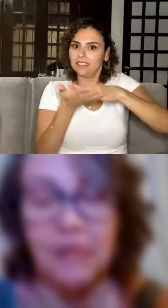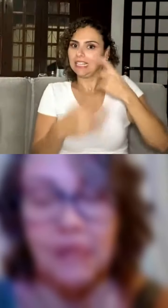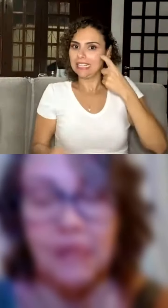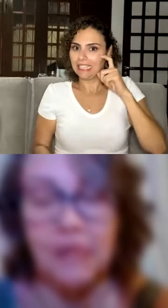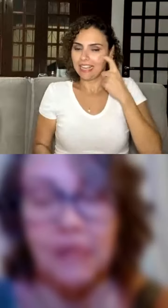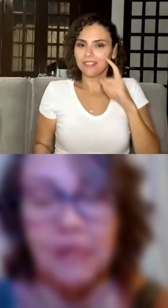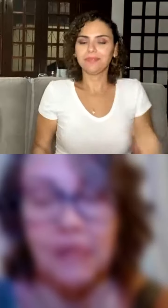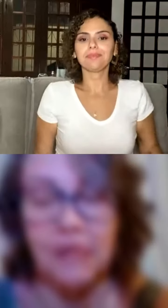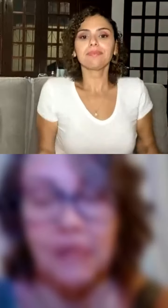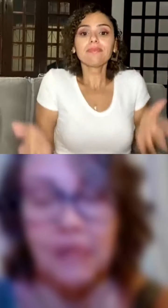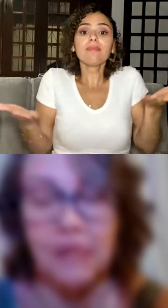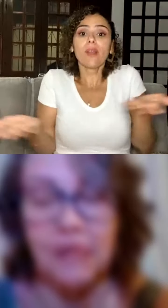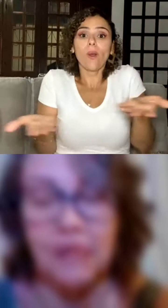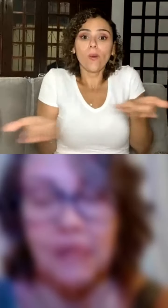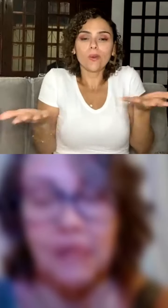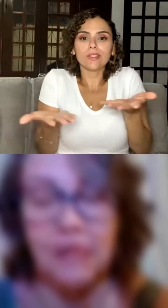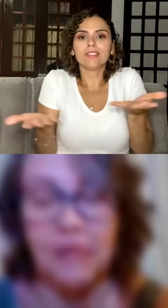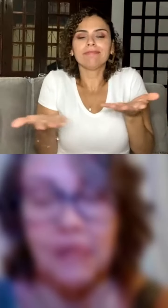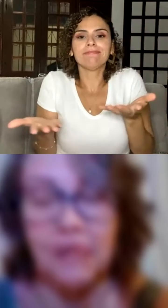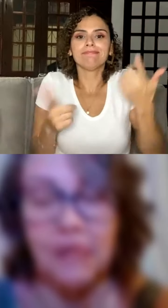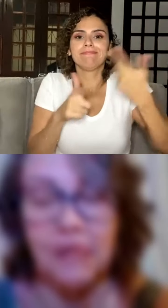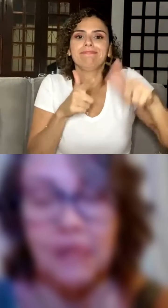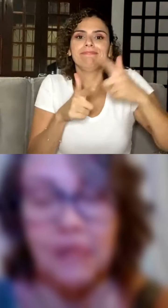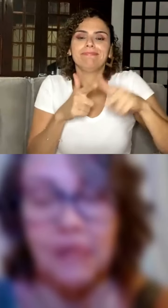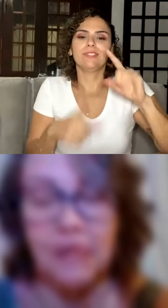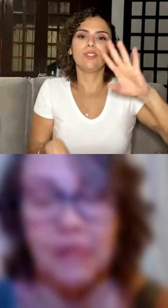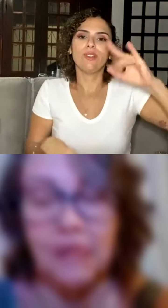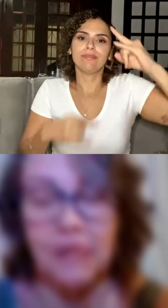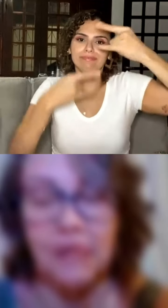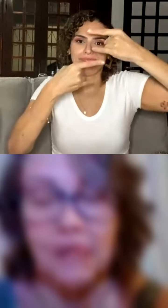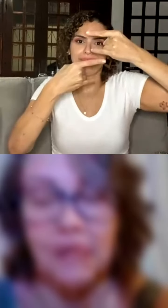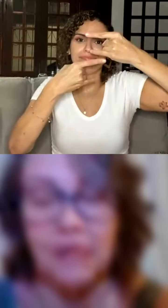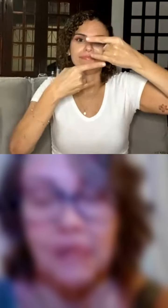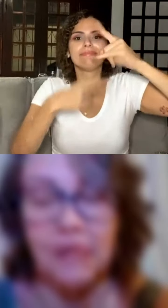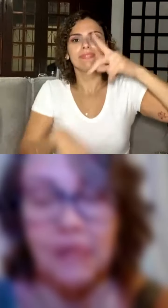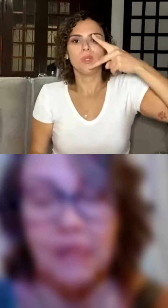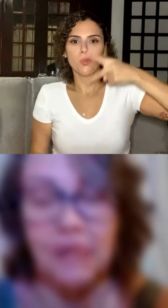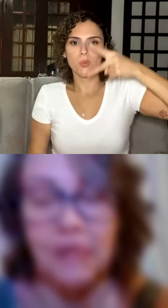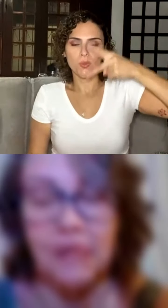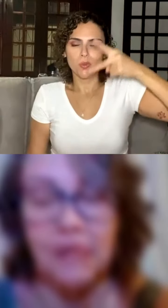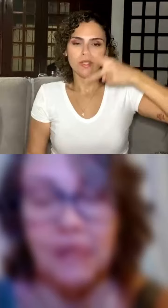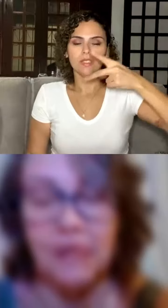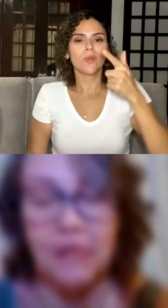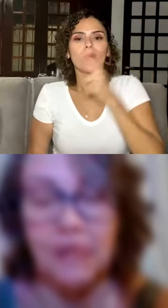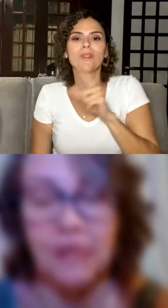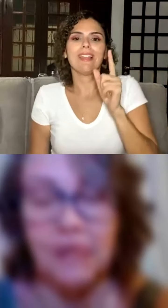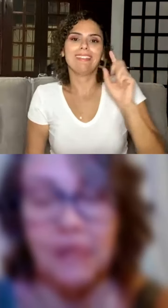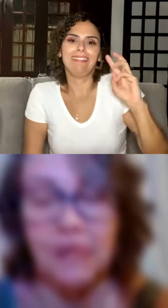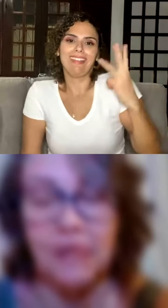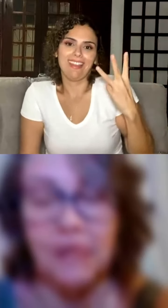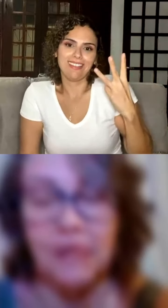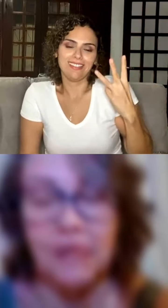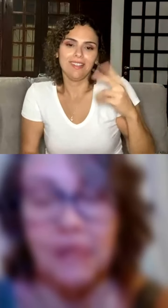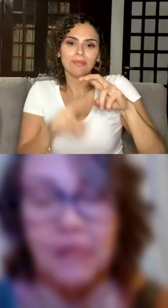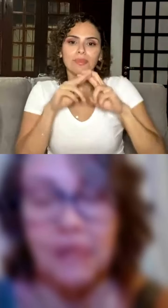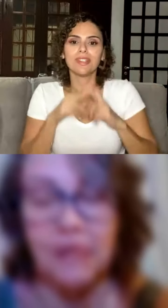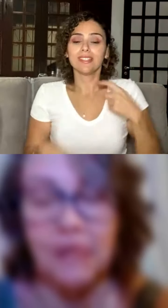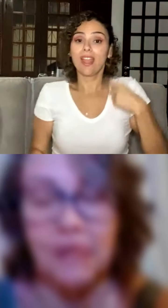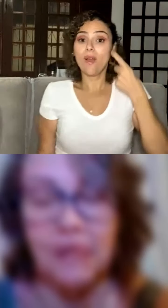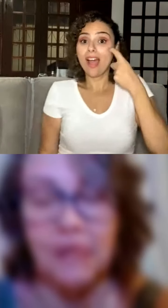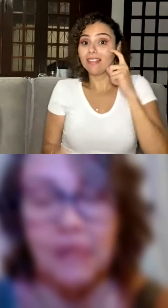E a gente só consegue 2 pessoas, né, conectadas. Eu não tenho como entrar na live